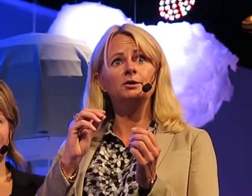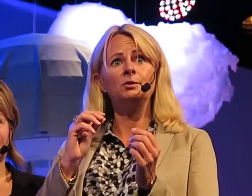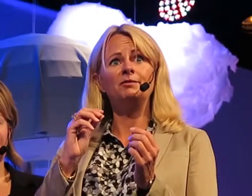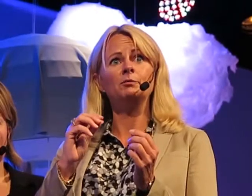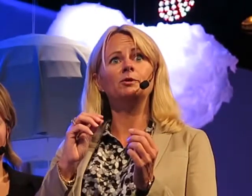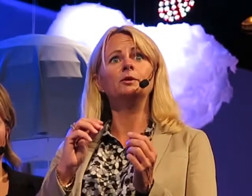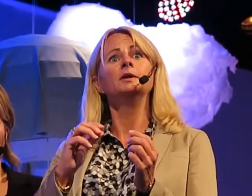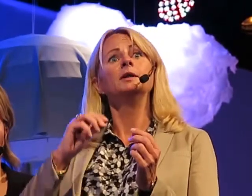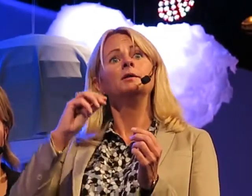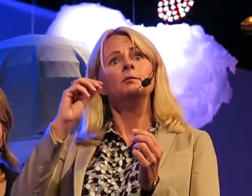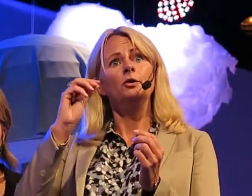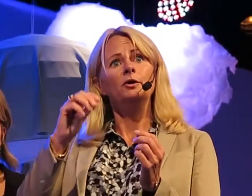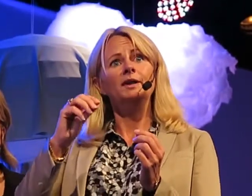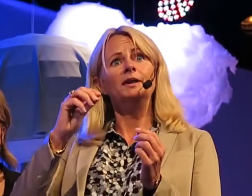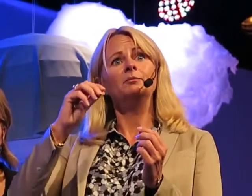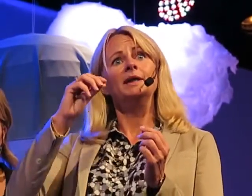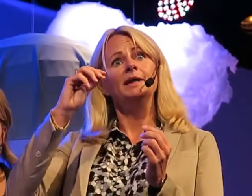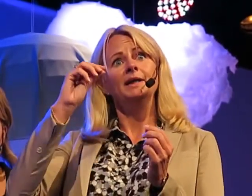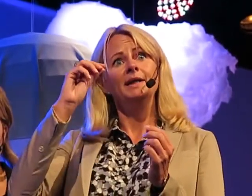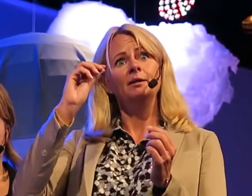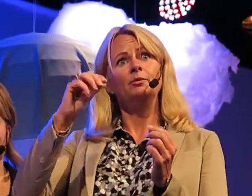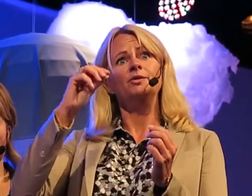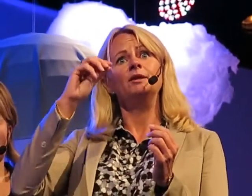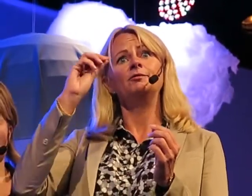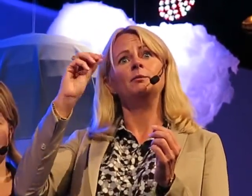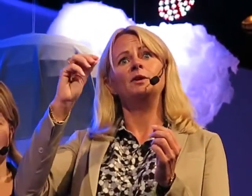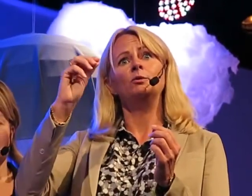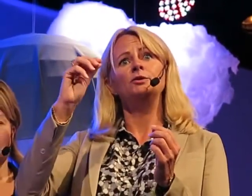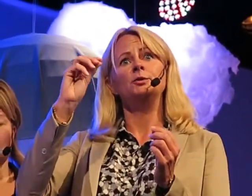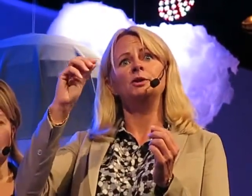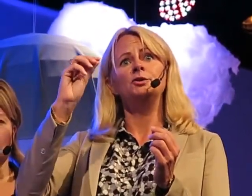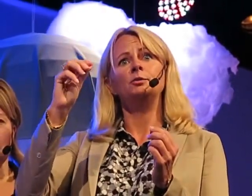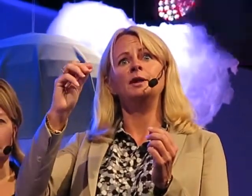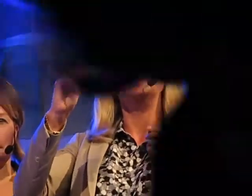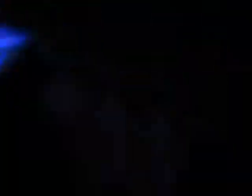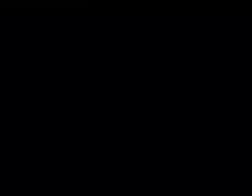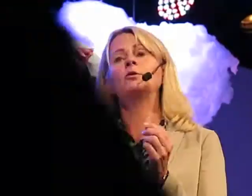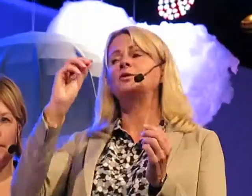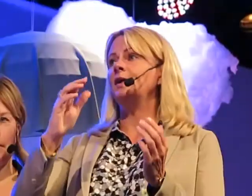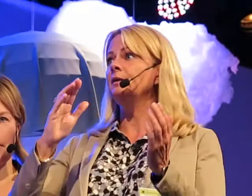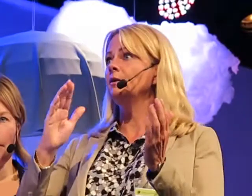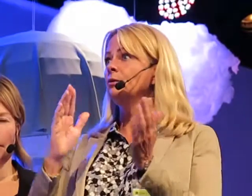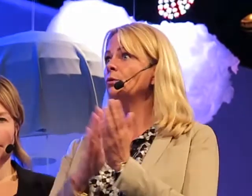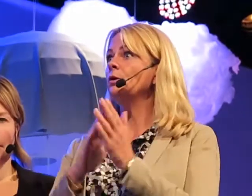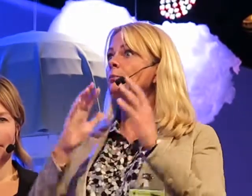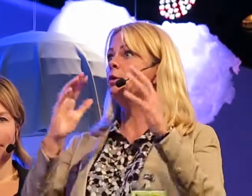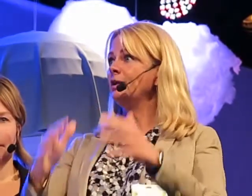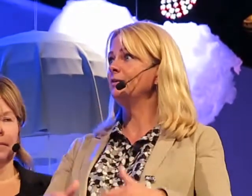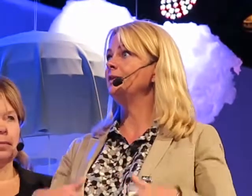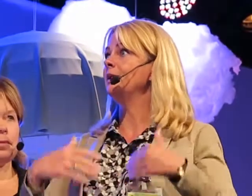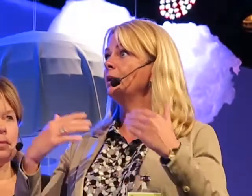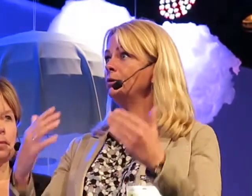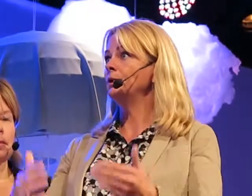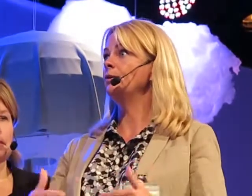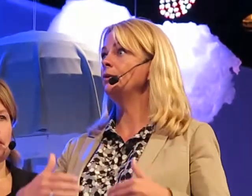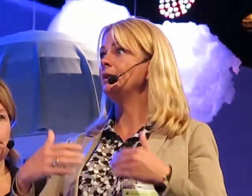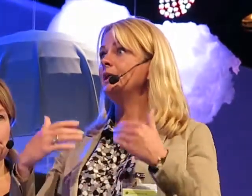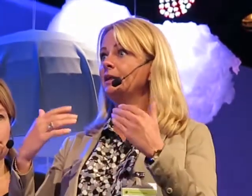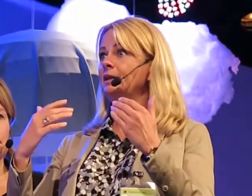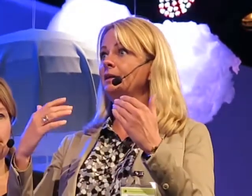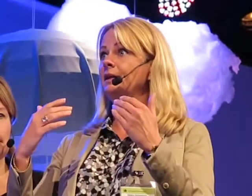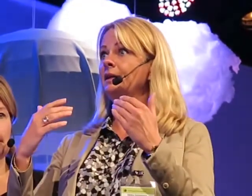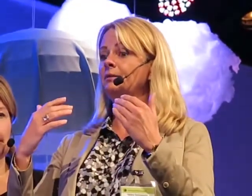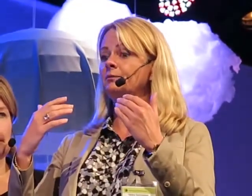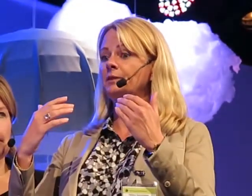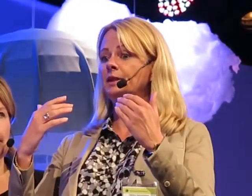år 2015. Öka den med 1% fram till år 2020 och sen, då har mycket investeringar hunnits